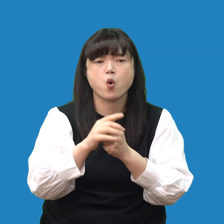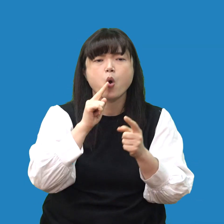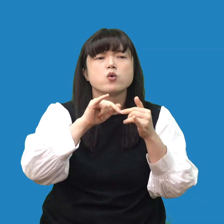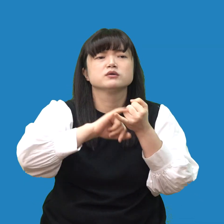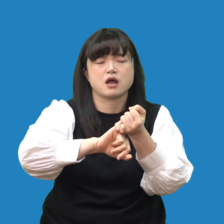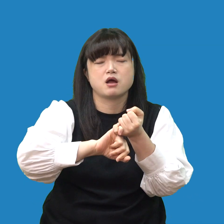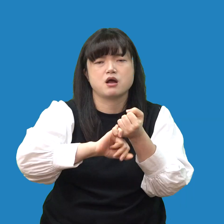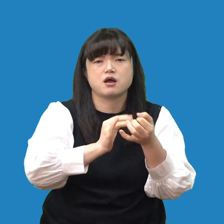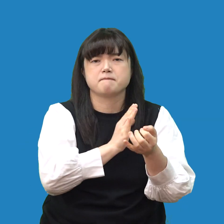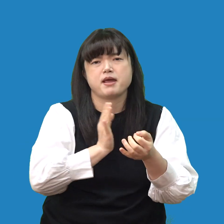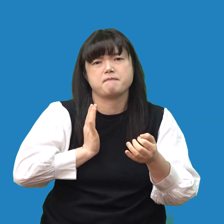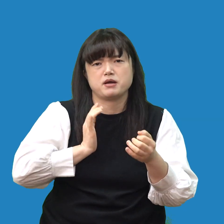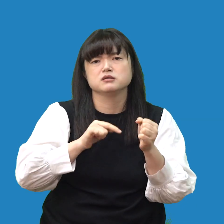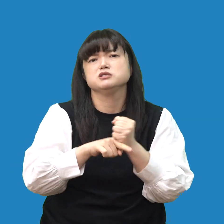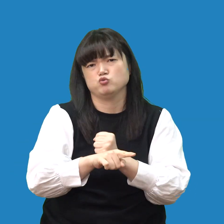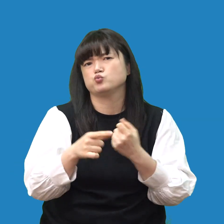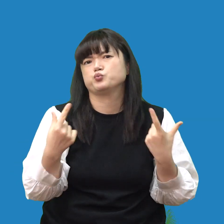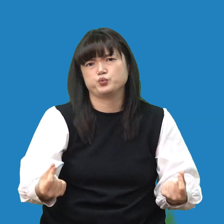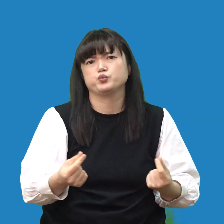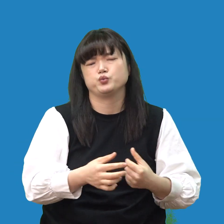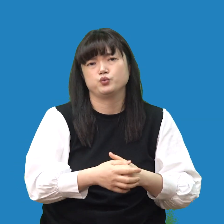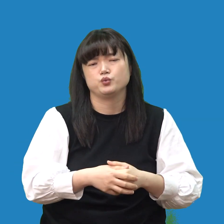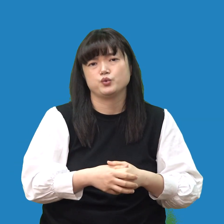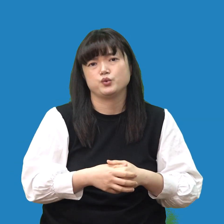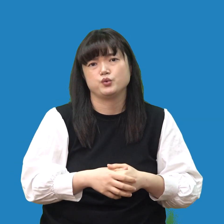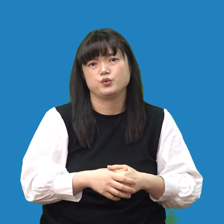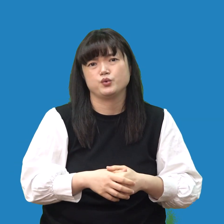배반한 이유도 이와 비슷하죠.